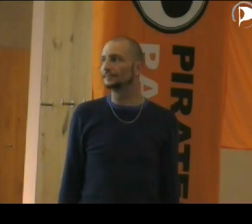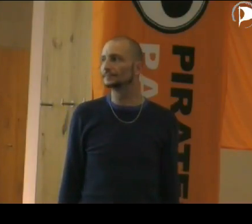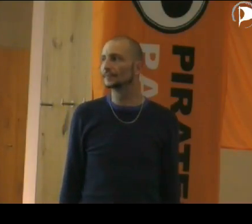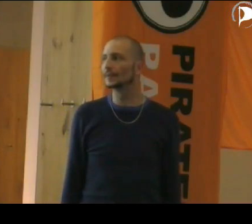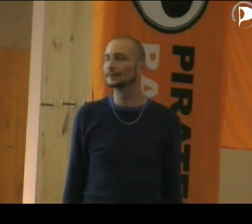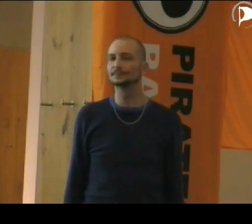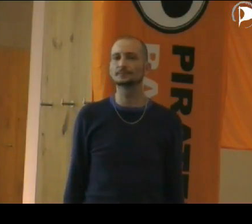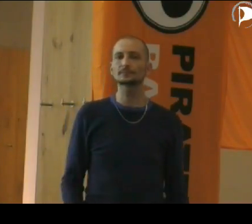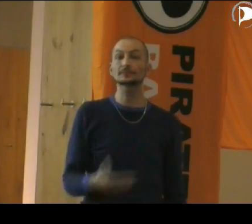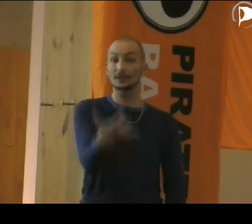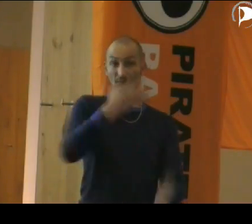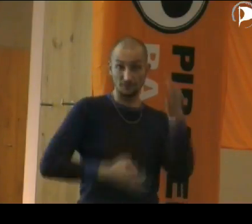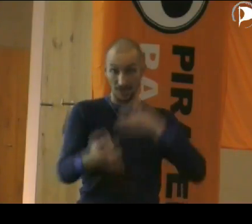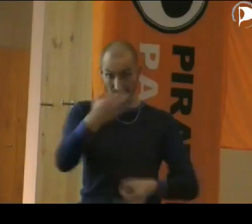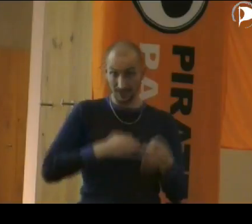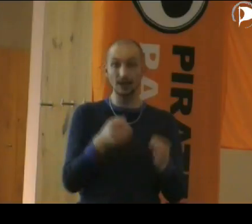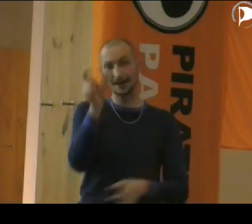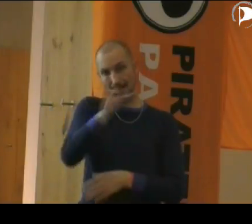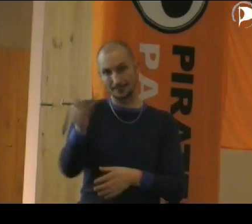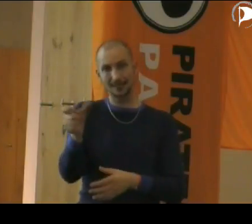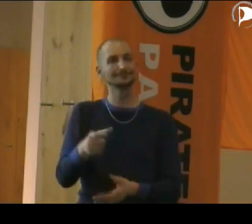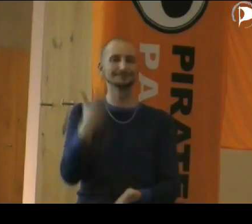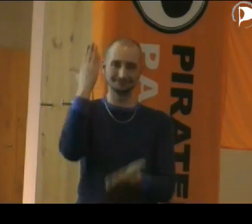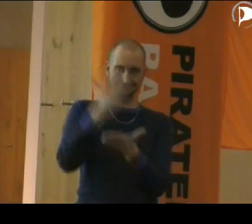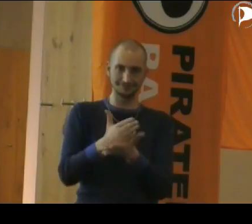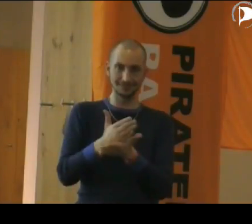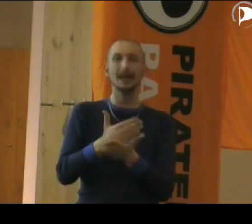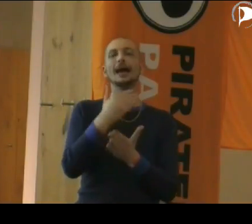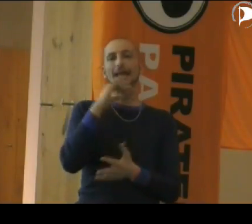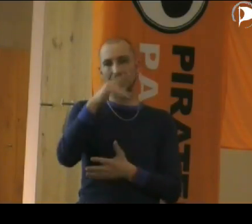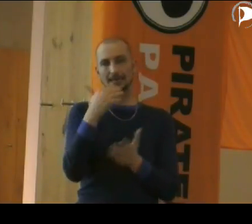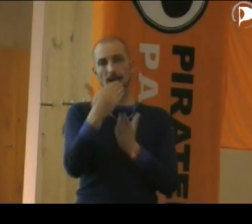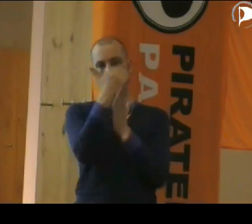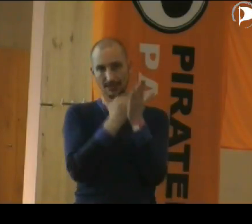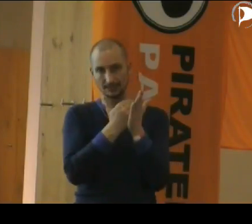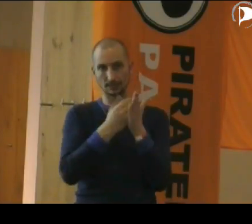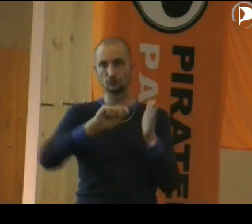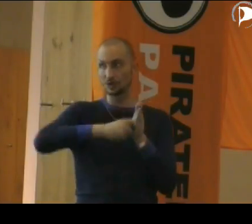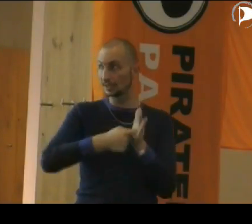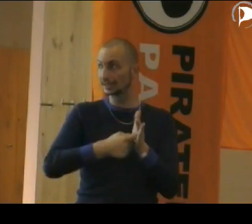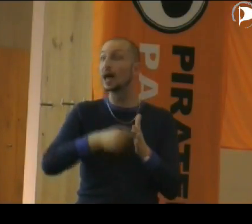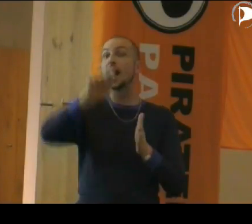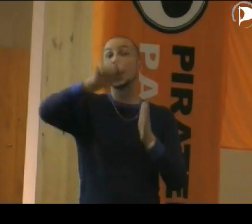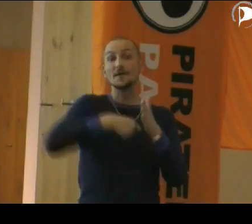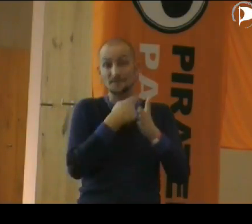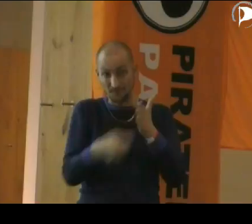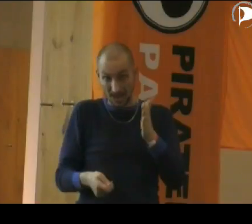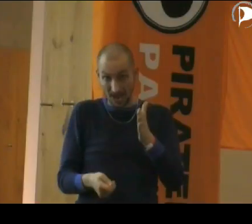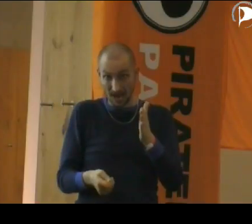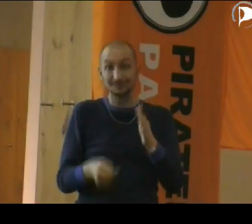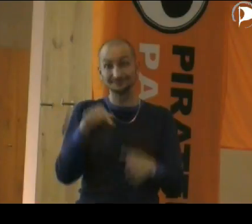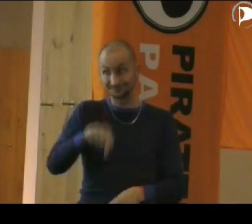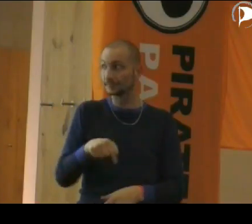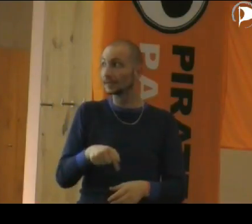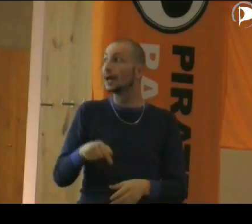der kandidaten ist dazu entschlossen im schnitt damit können wir zur wahl schreiten über geht mal wieder